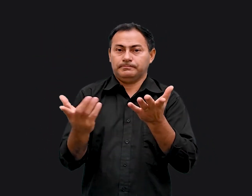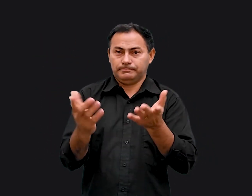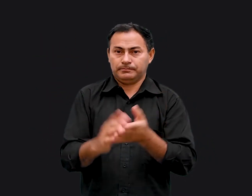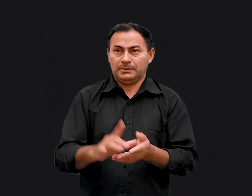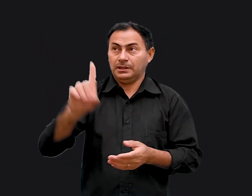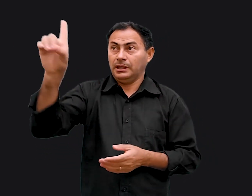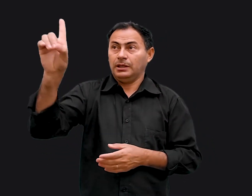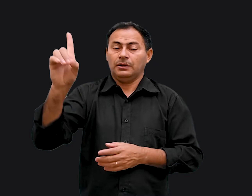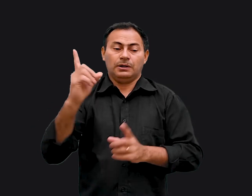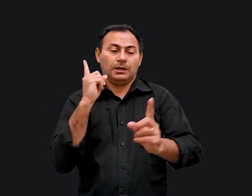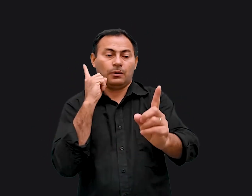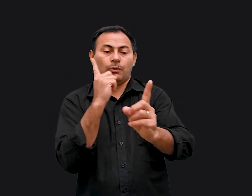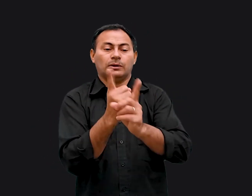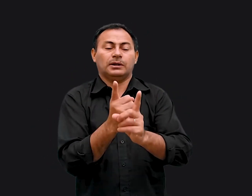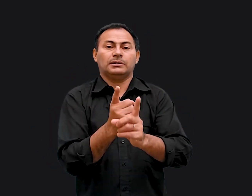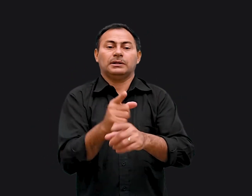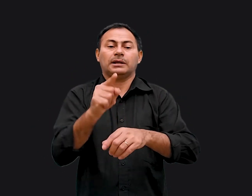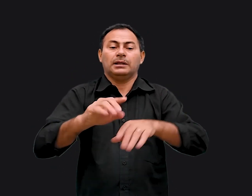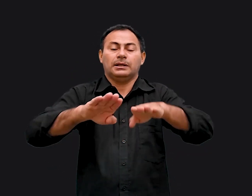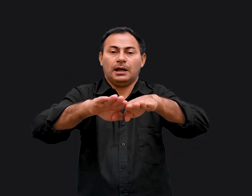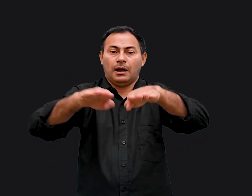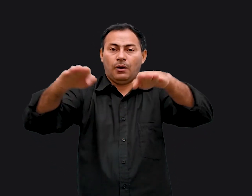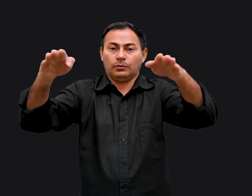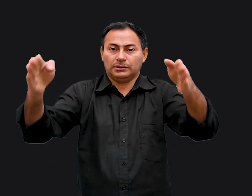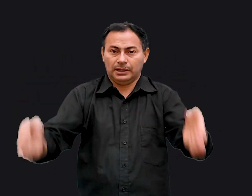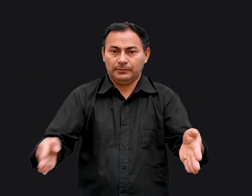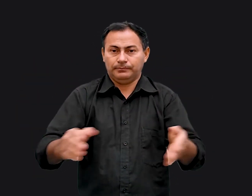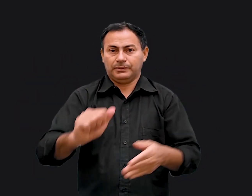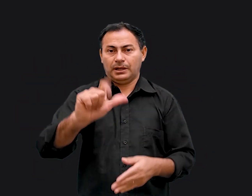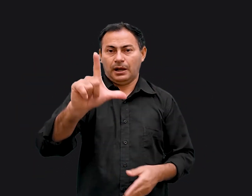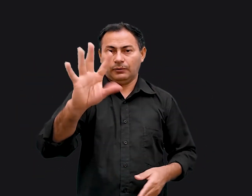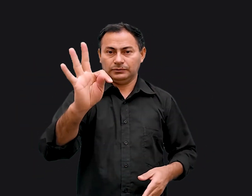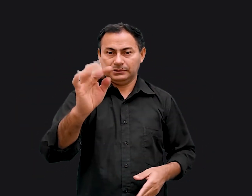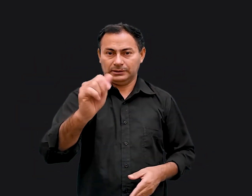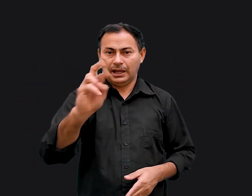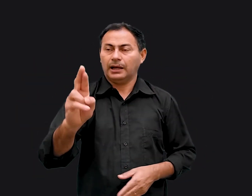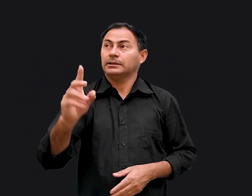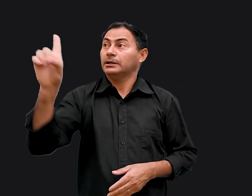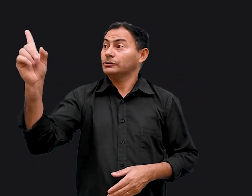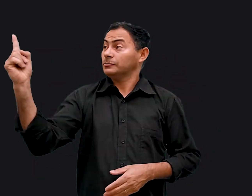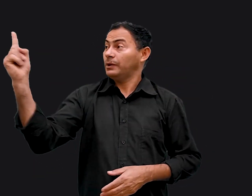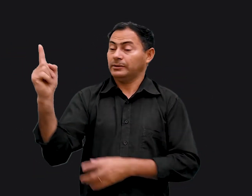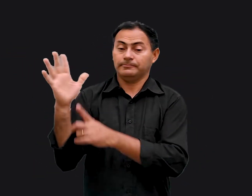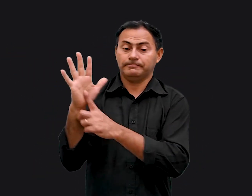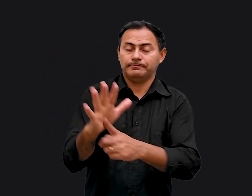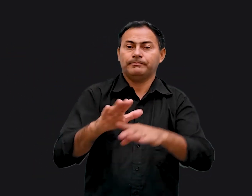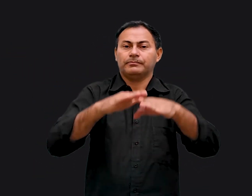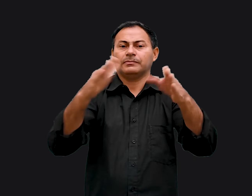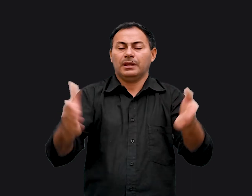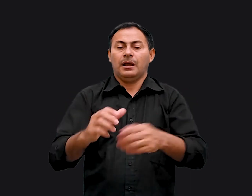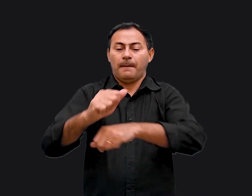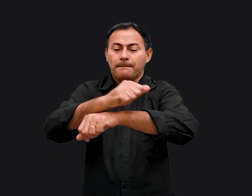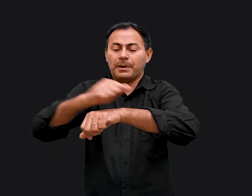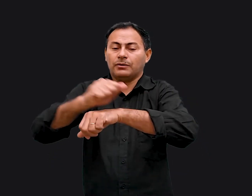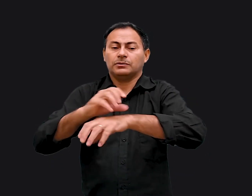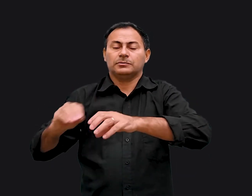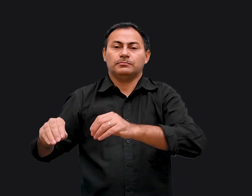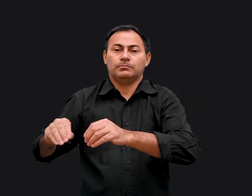ele, Deus foi se encontrar com ele naquele altar. Deus apareceu para ele lá. E então Abraão se mudou